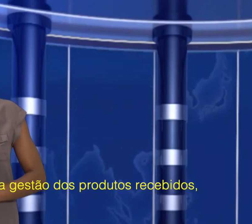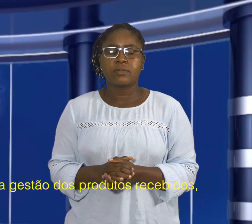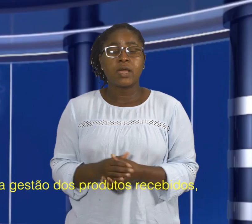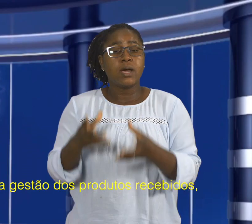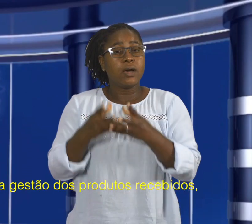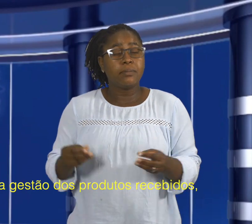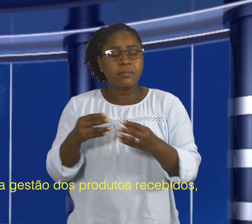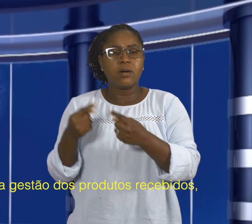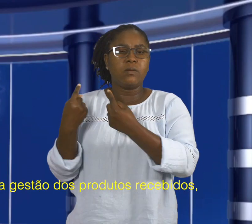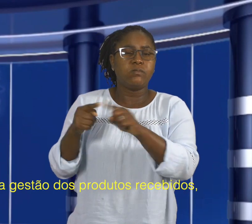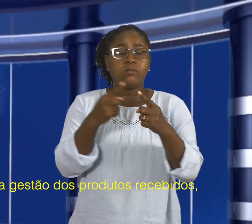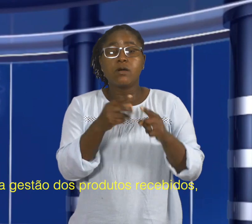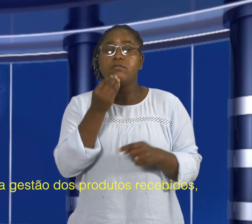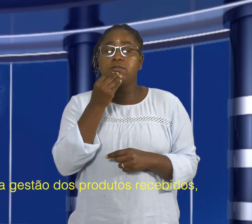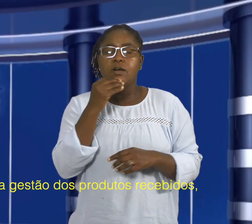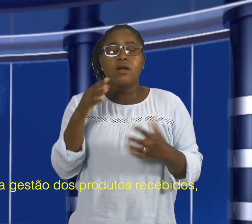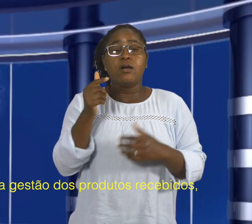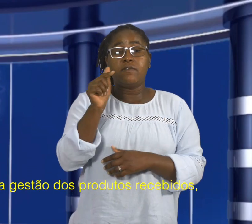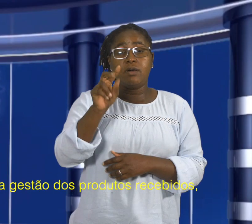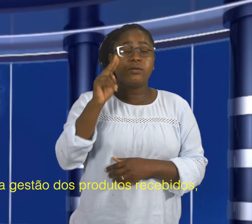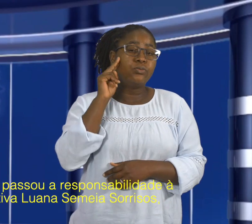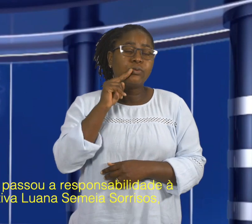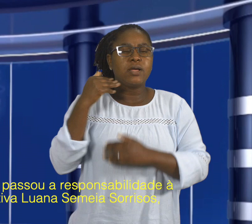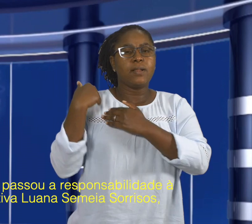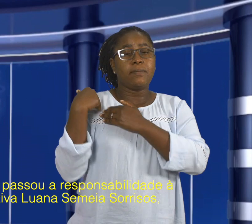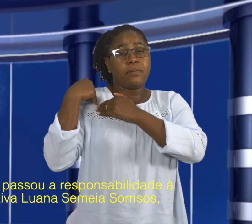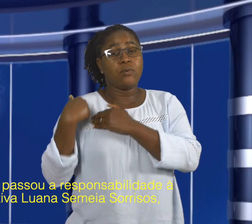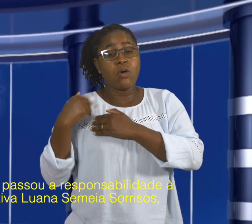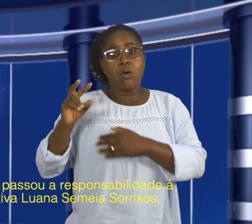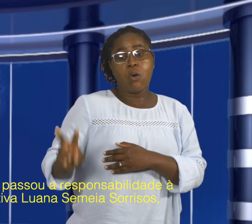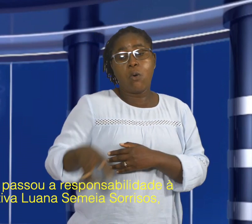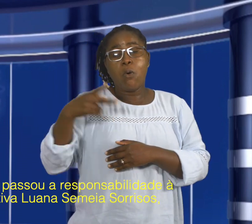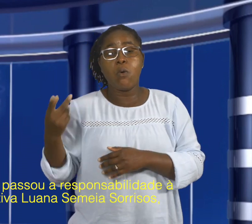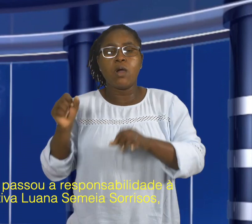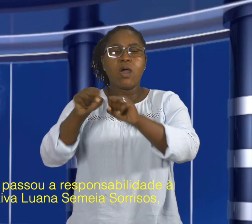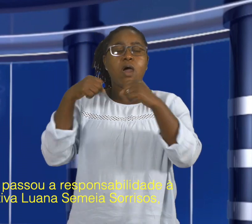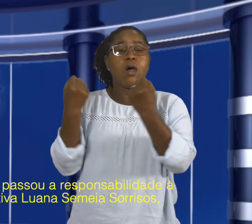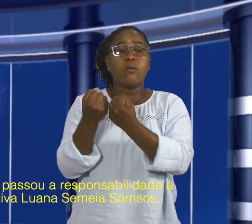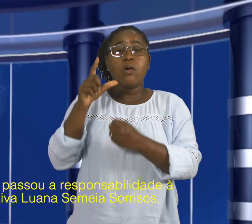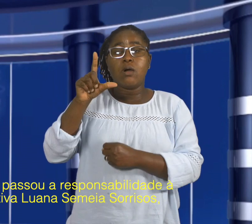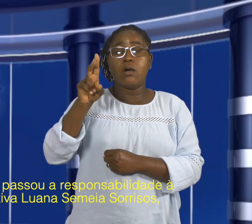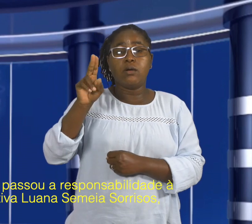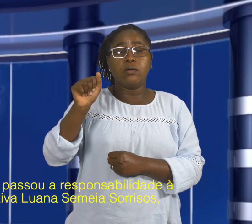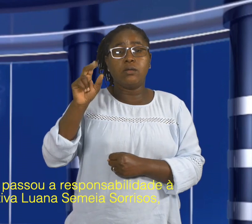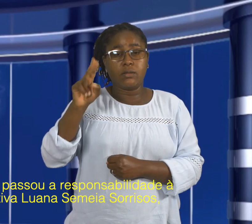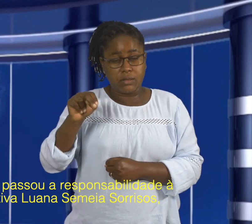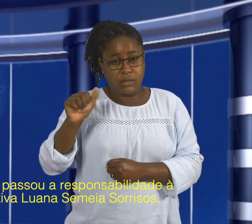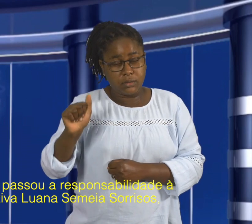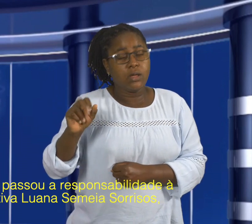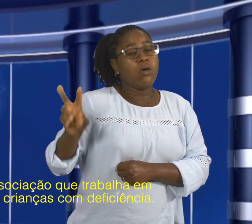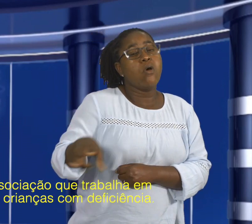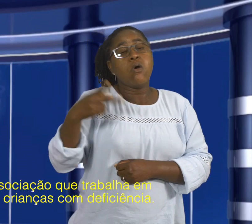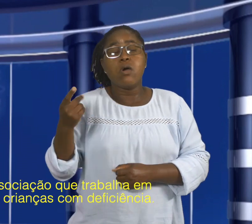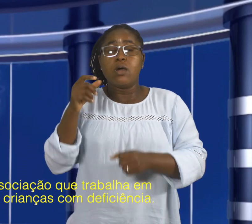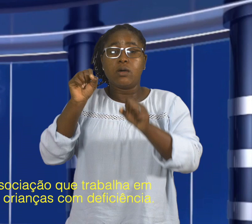Para monitorar a gestão dos produtos recebidos, a TV Surdo passou a responsabilidade à cooperativa Luana Semeia